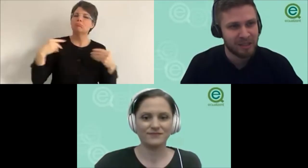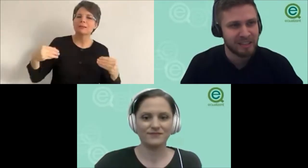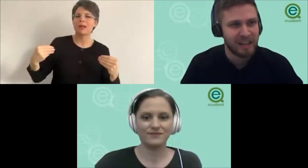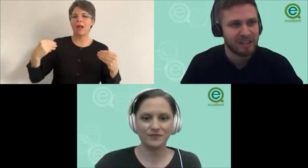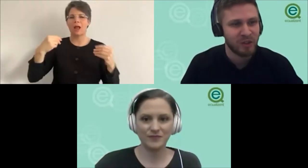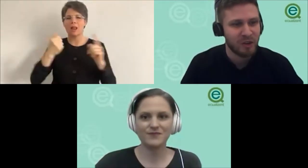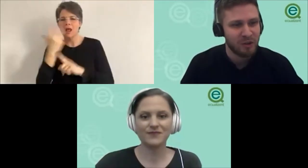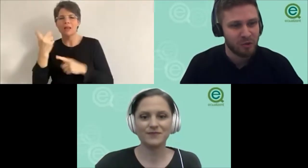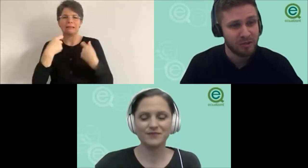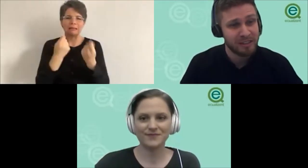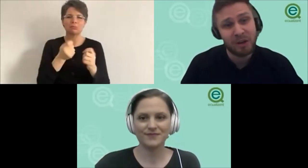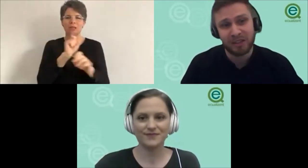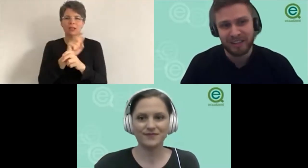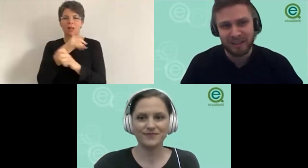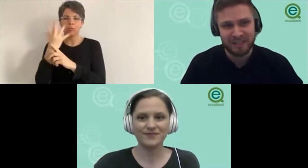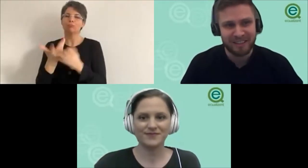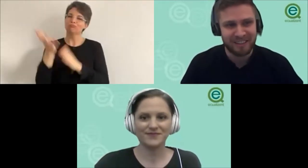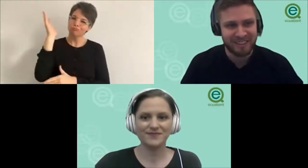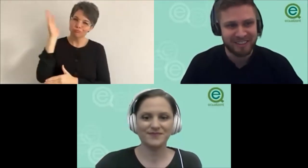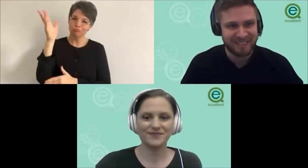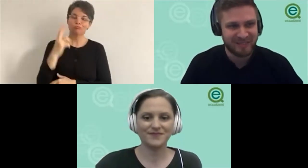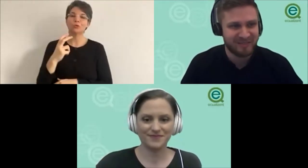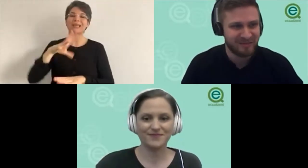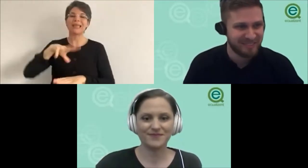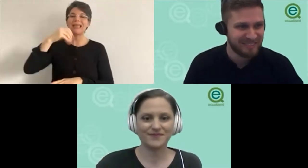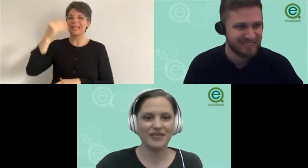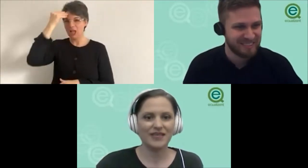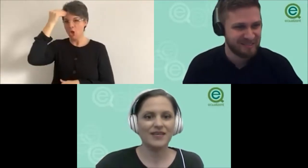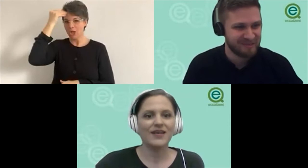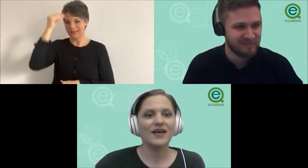digitale Materialien und E-Learning Games zeigen wird.